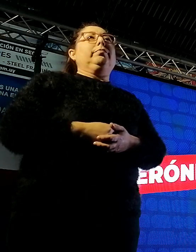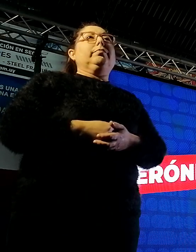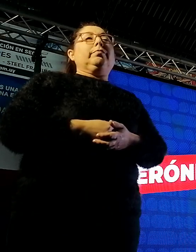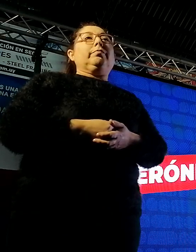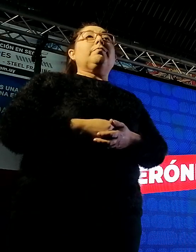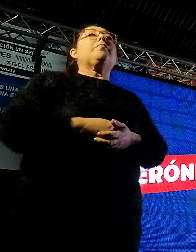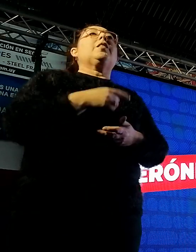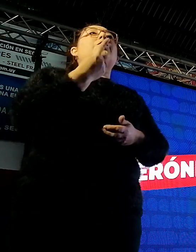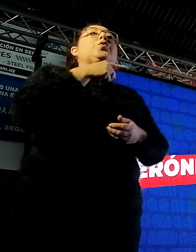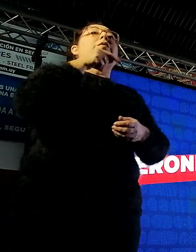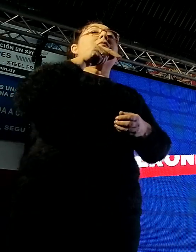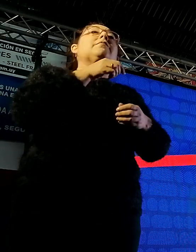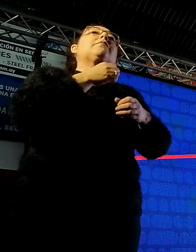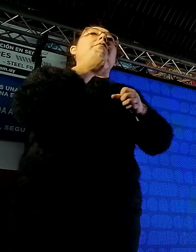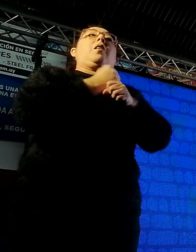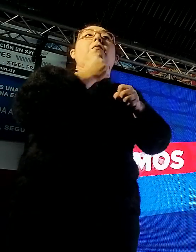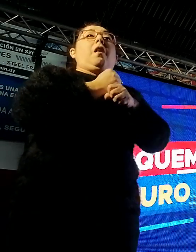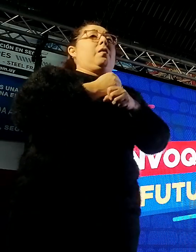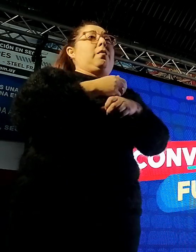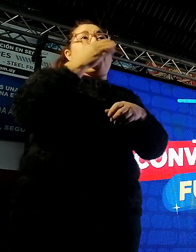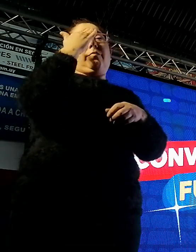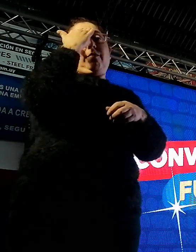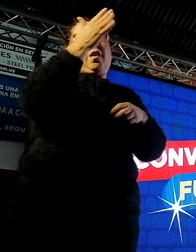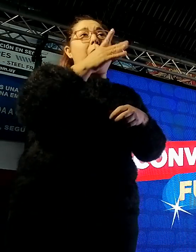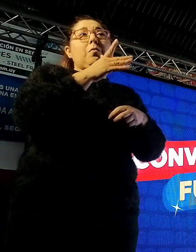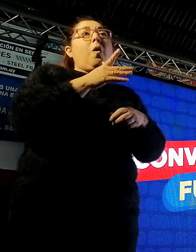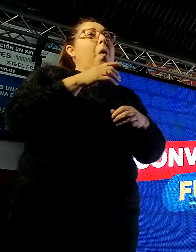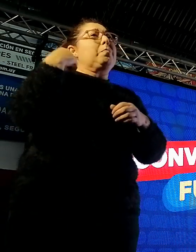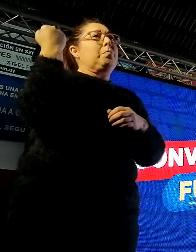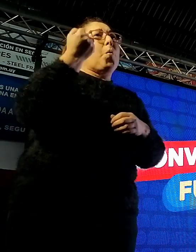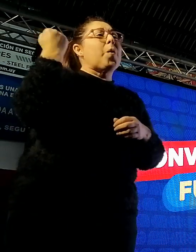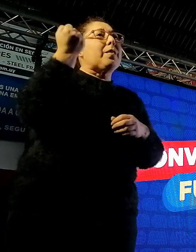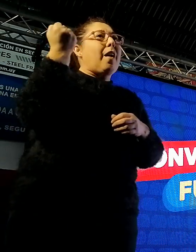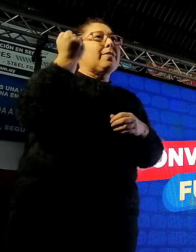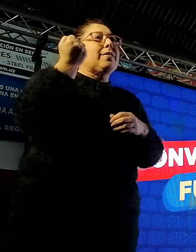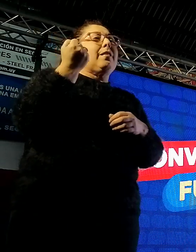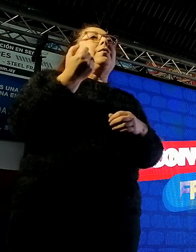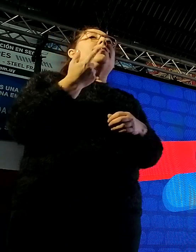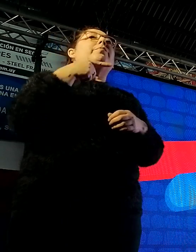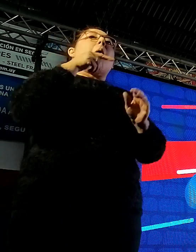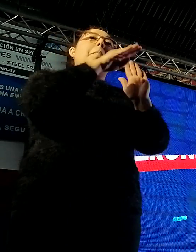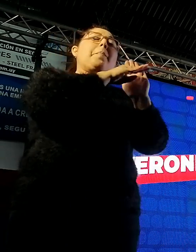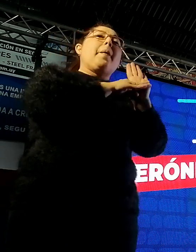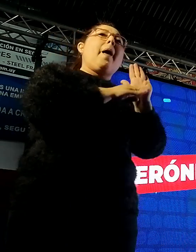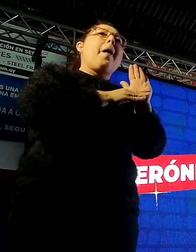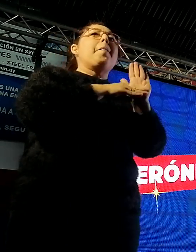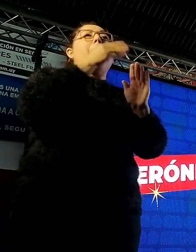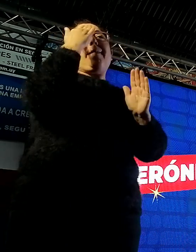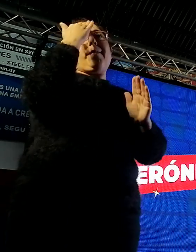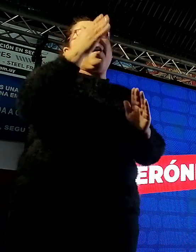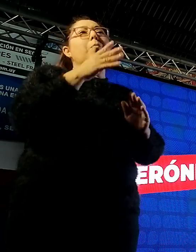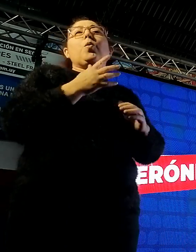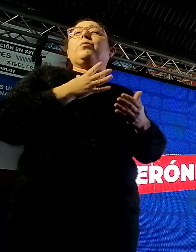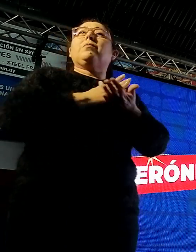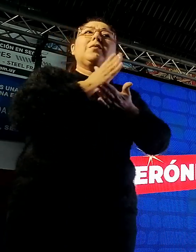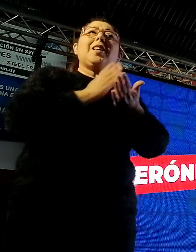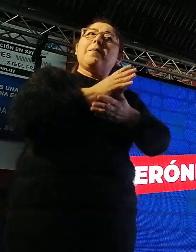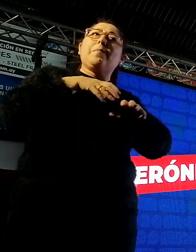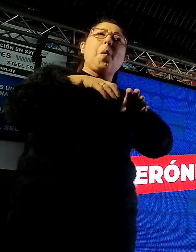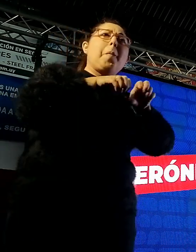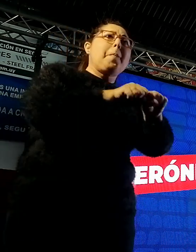La elaboración programática del Frente Amplio es importante porque no es letra muerta Los programas del Frente Amplio han sido compromisos